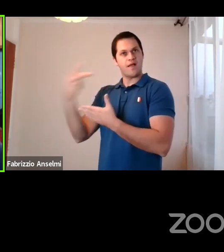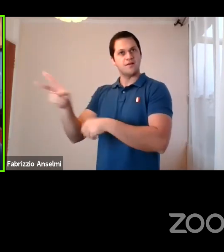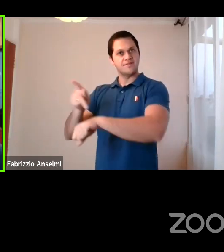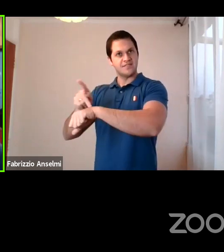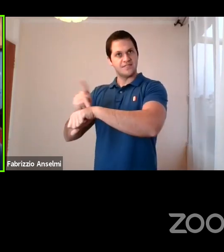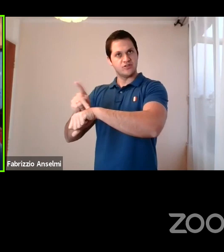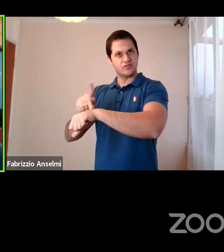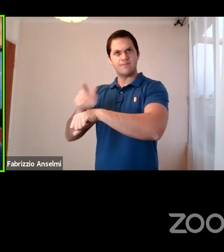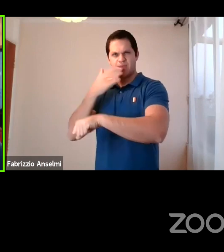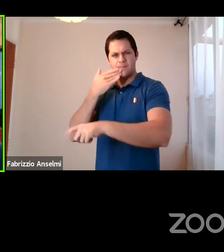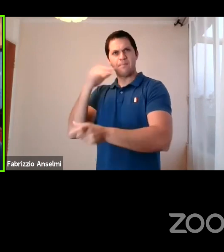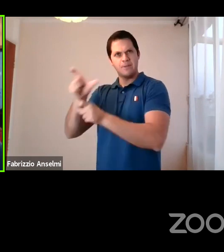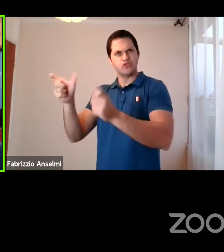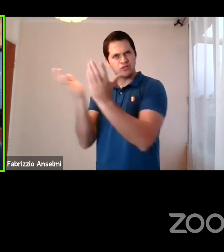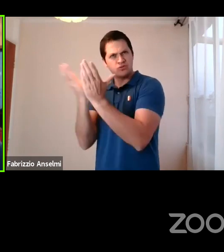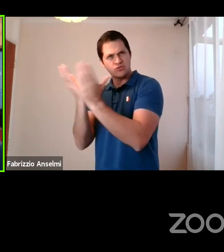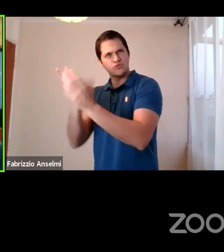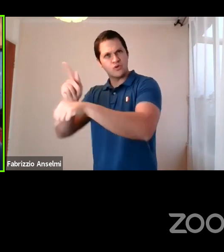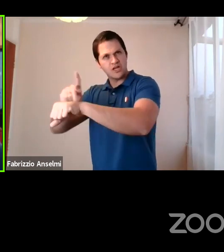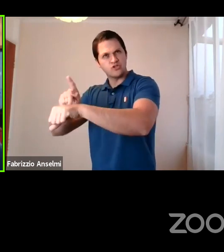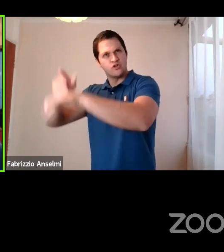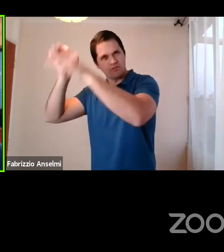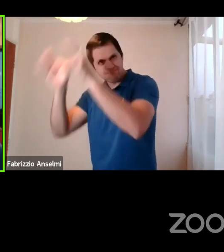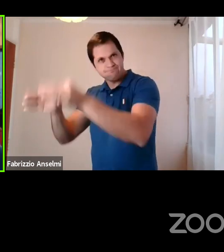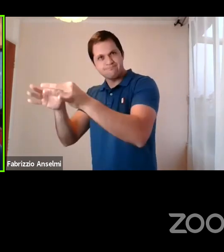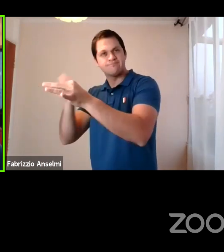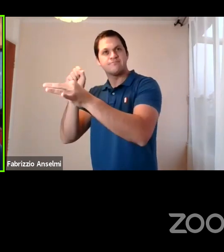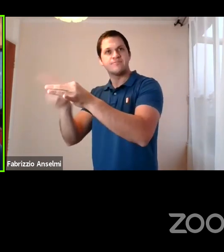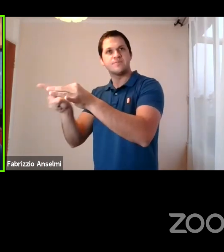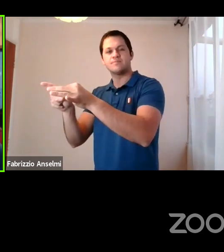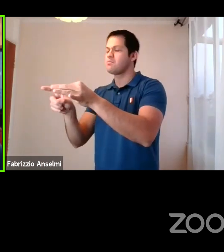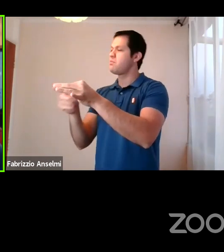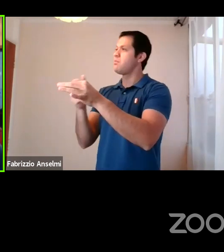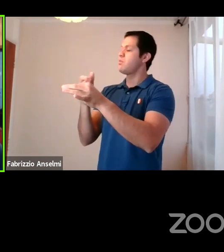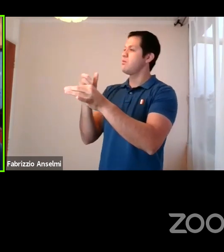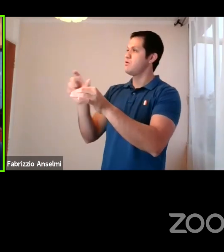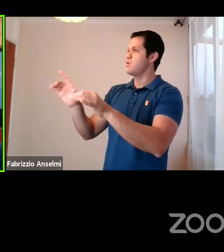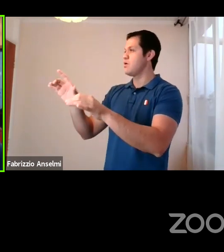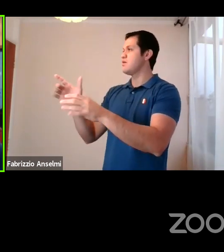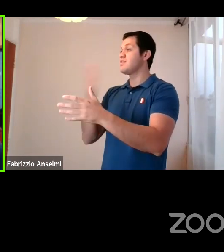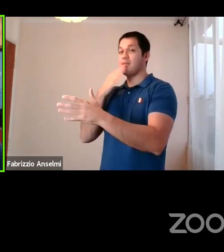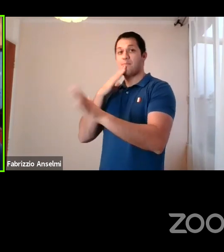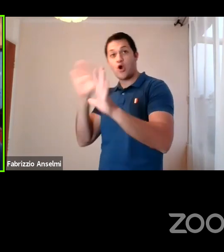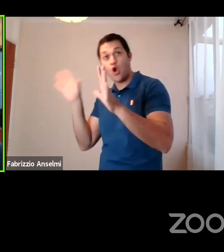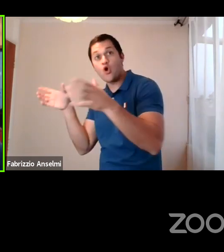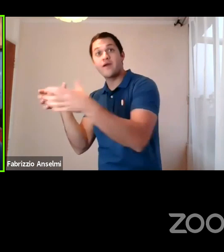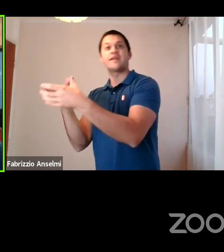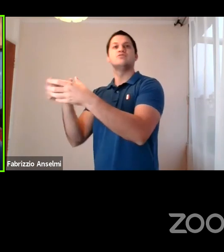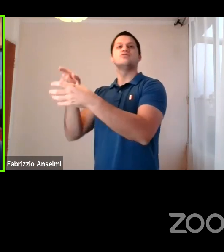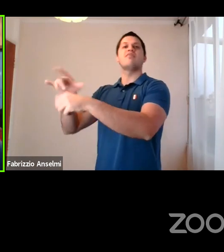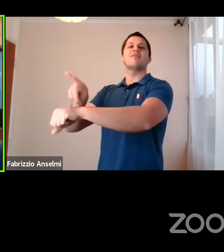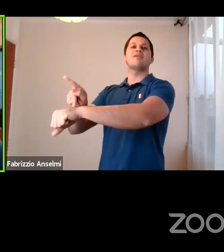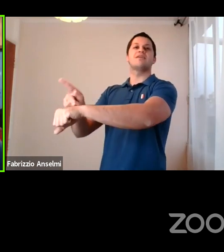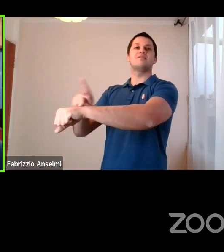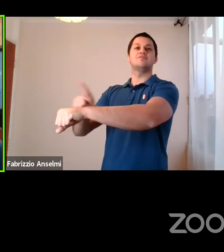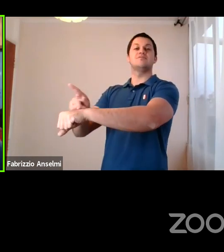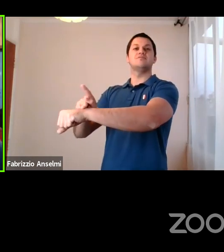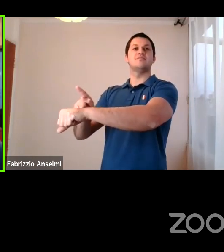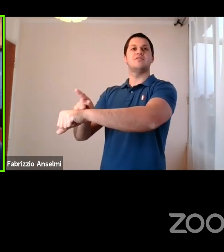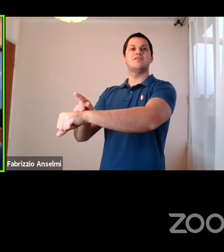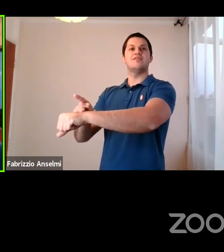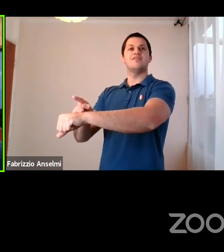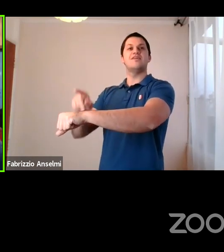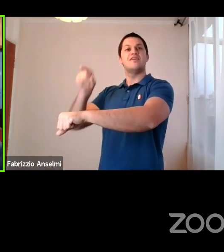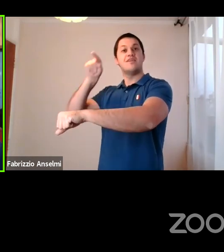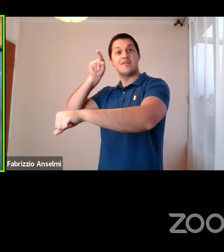con kinesiólogos, y con este congreso de kinesiología, y esto, de